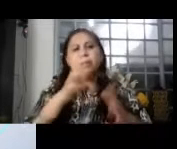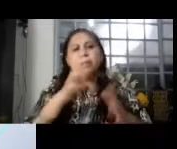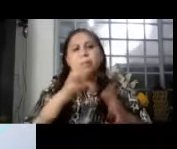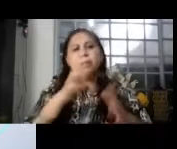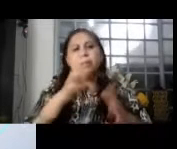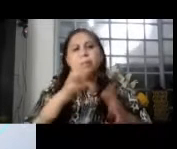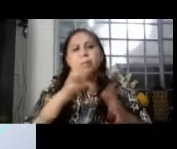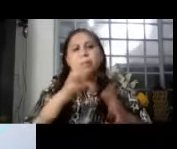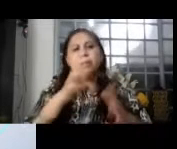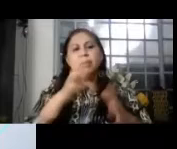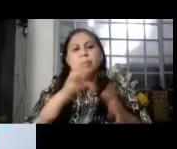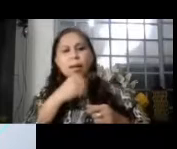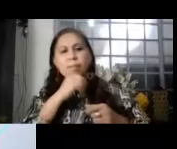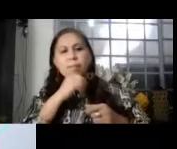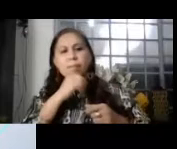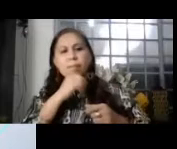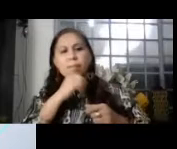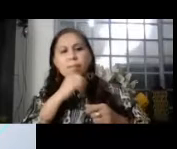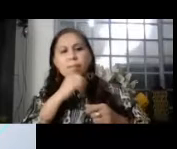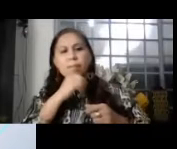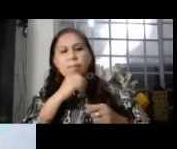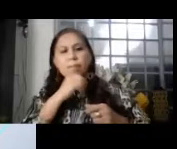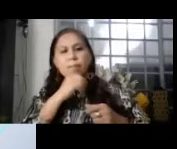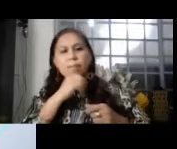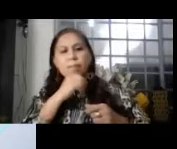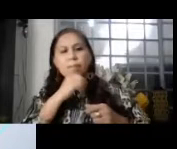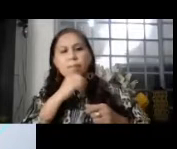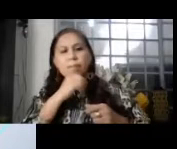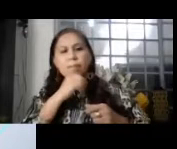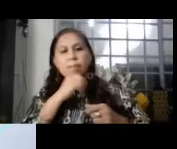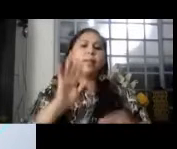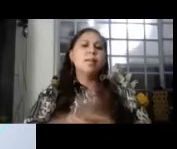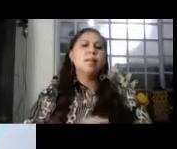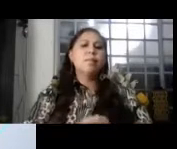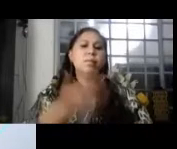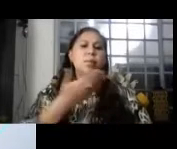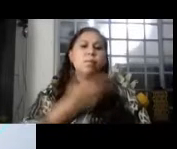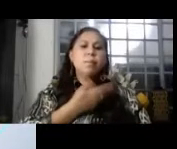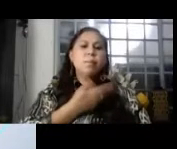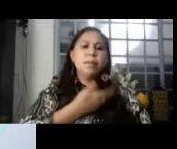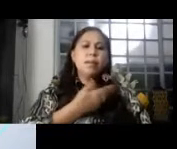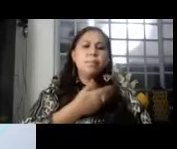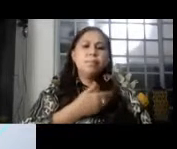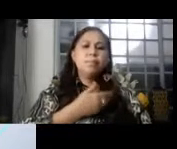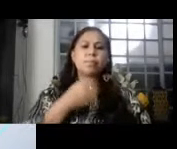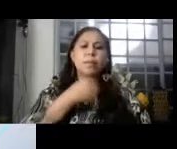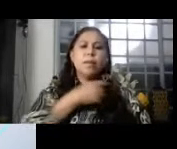aprende primeiro sinais com a mãe e o pai, e depois a segunda língua vai ser o português. Né? Eu tenho uma